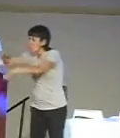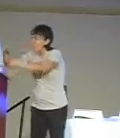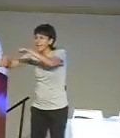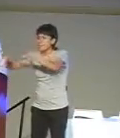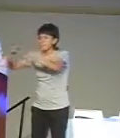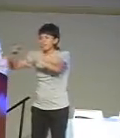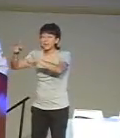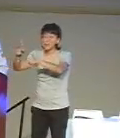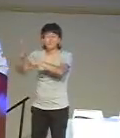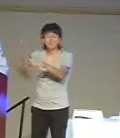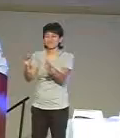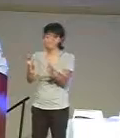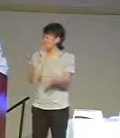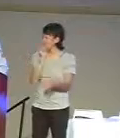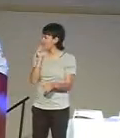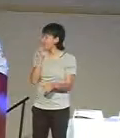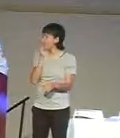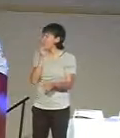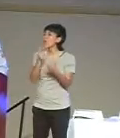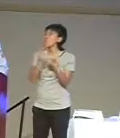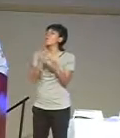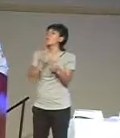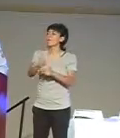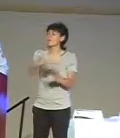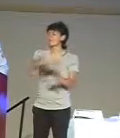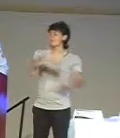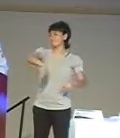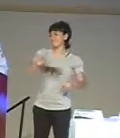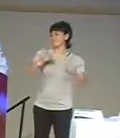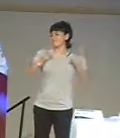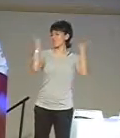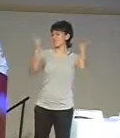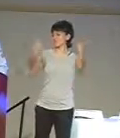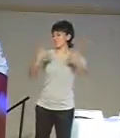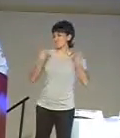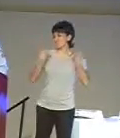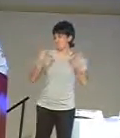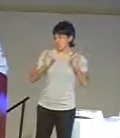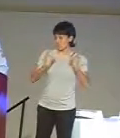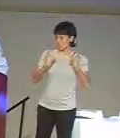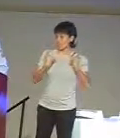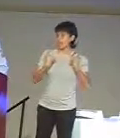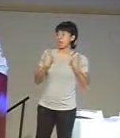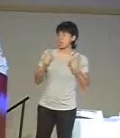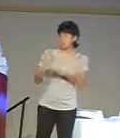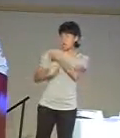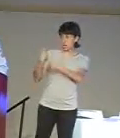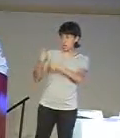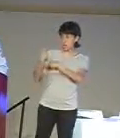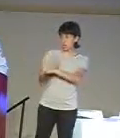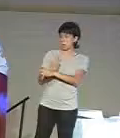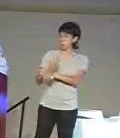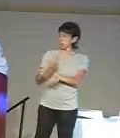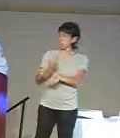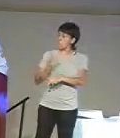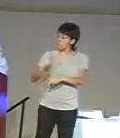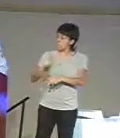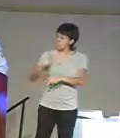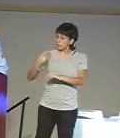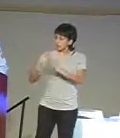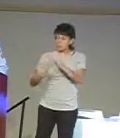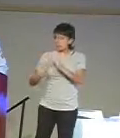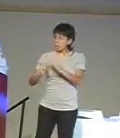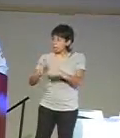El año pasado tuvimos una frecuencia mayor de embarazo en adolescentes que la que veníamos